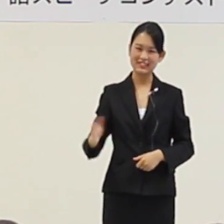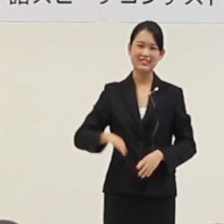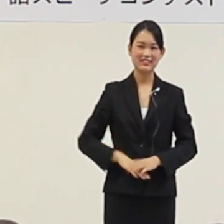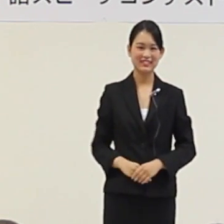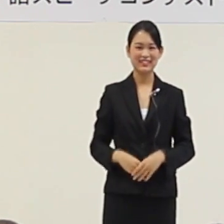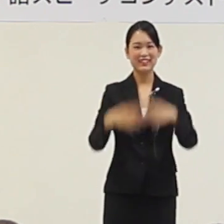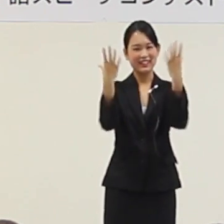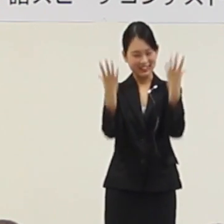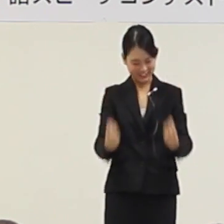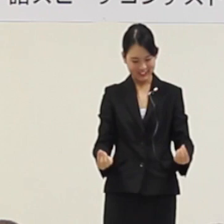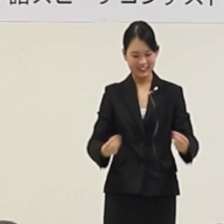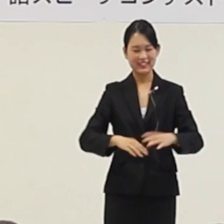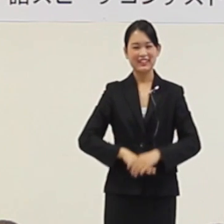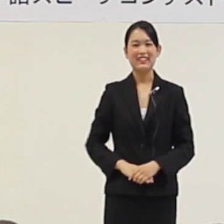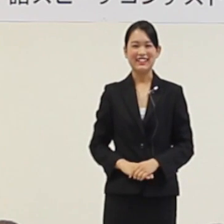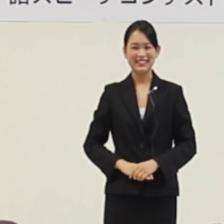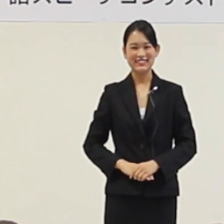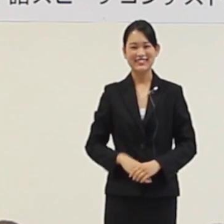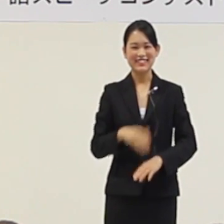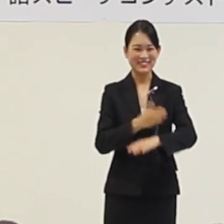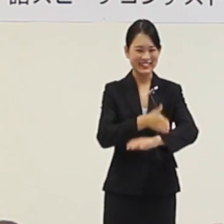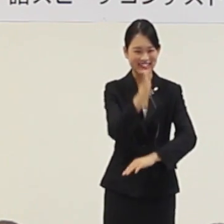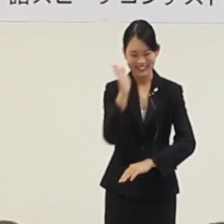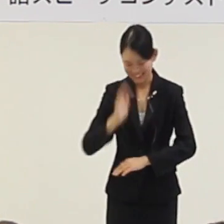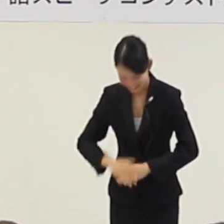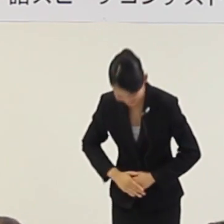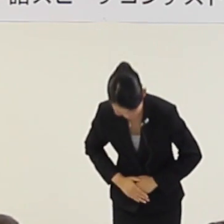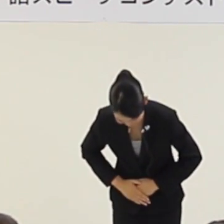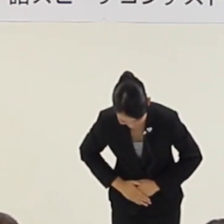変出世したということです。ありがとうございました。